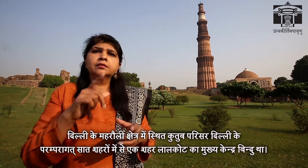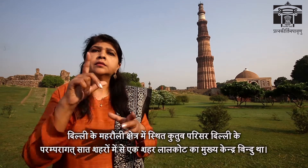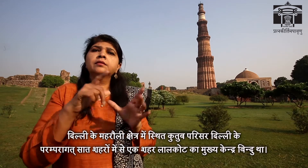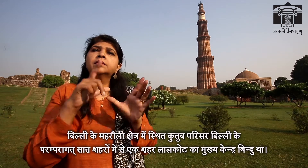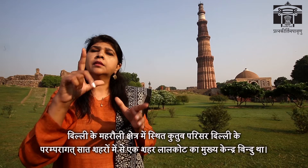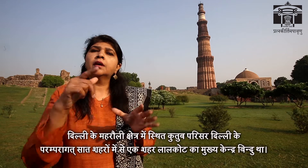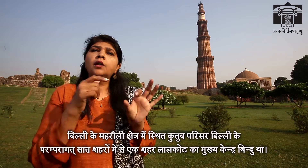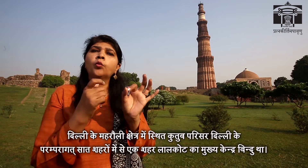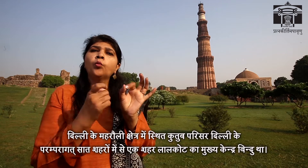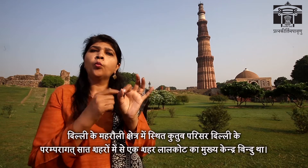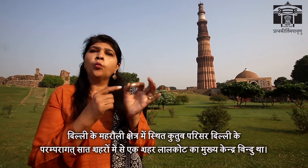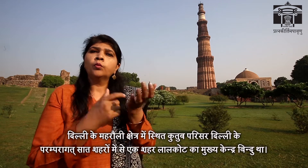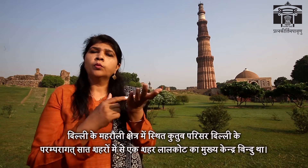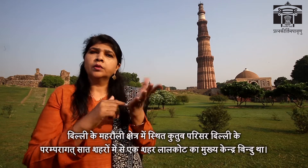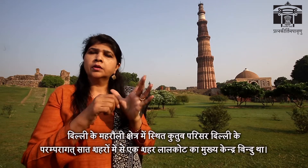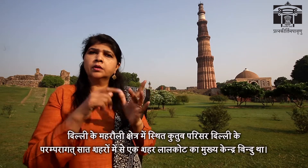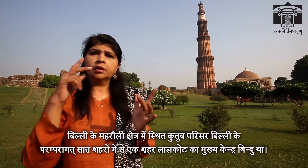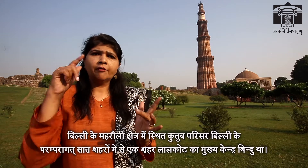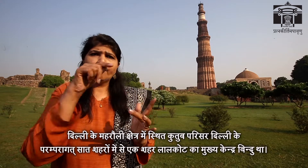लालकोट का मुख्य केंद्र बिंदु था।